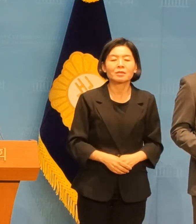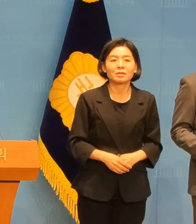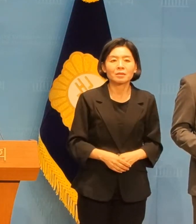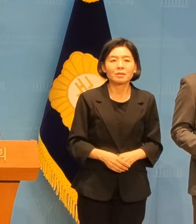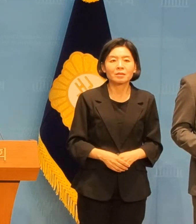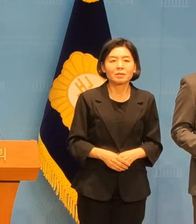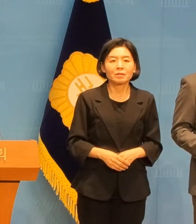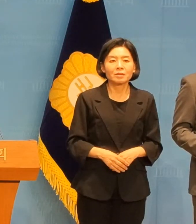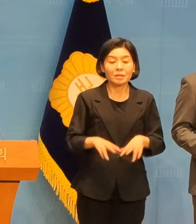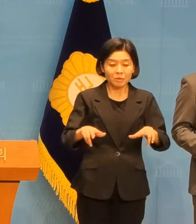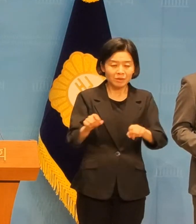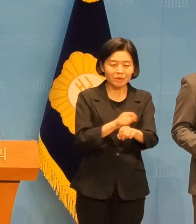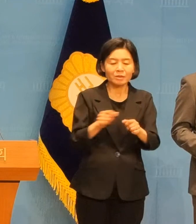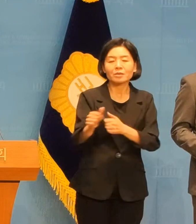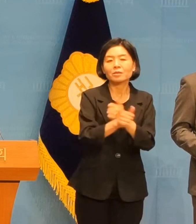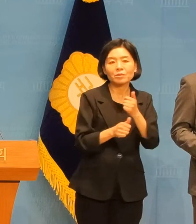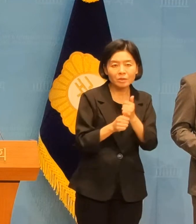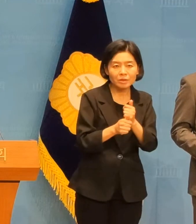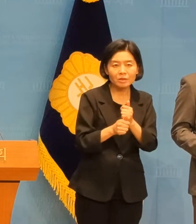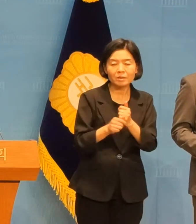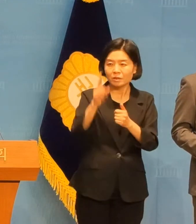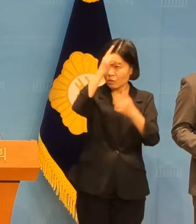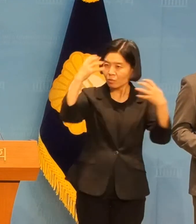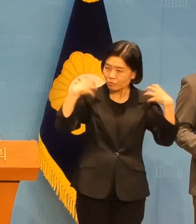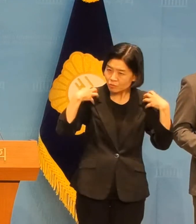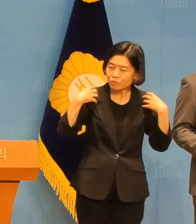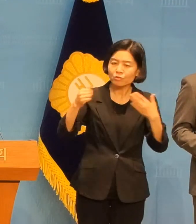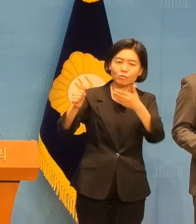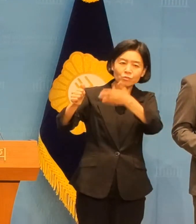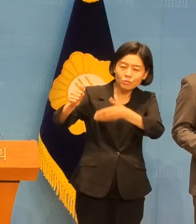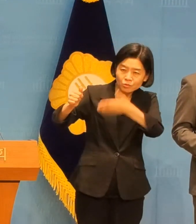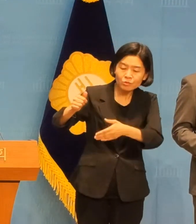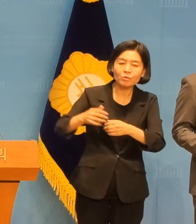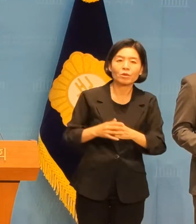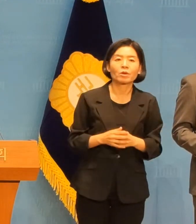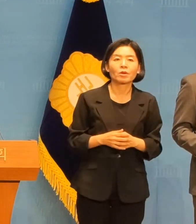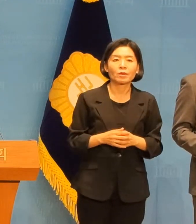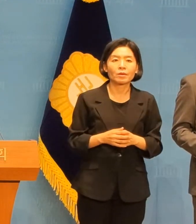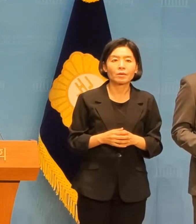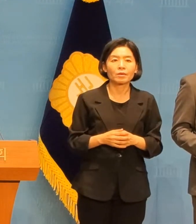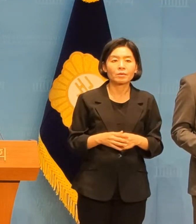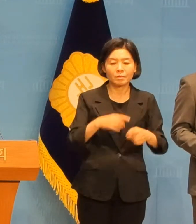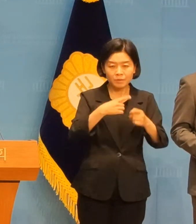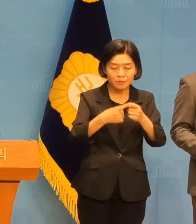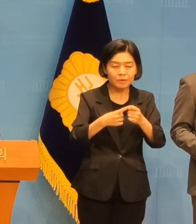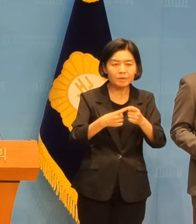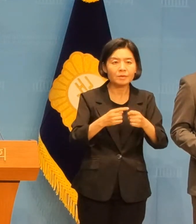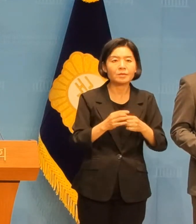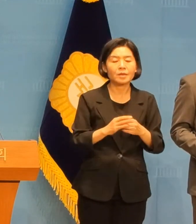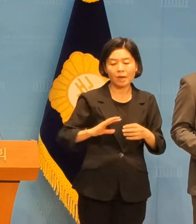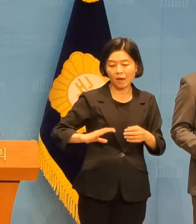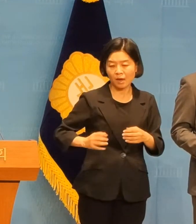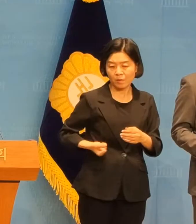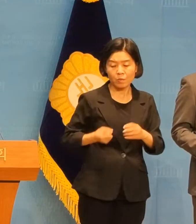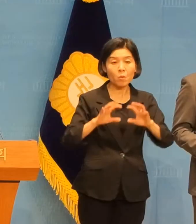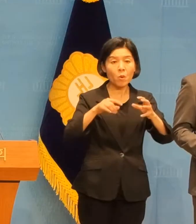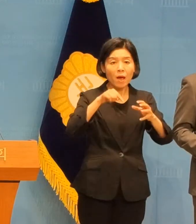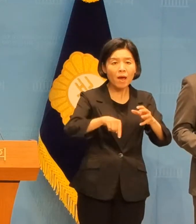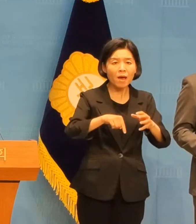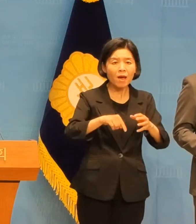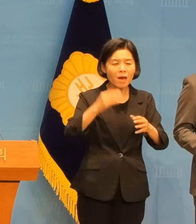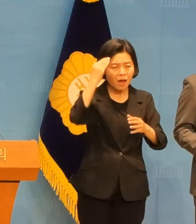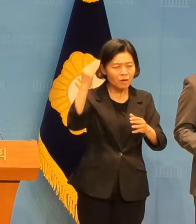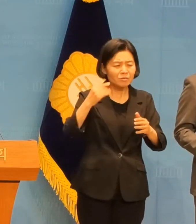이제 우리 특위는 이재명 정부에 강력히 촉구합니다. 첫째, 캄보디아에서 살해된